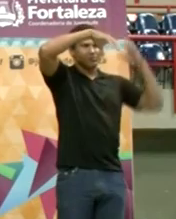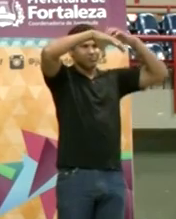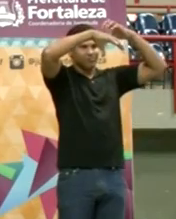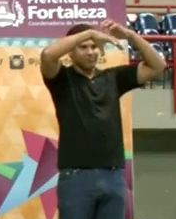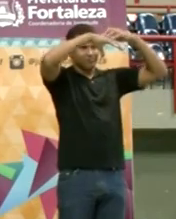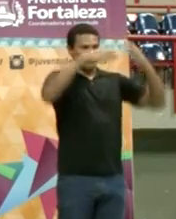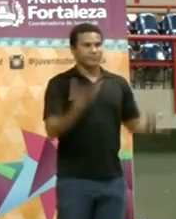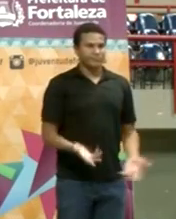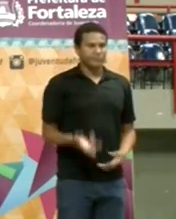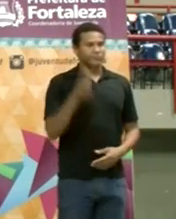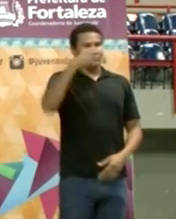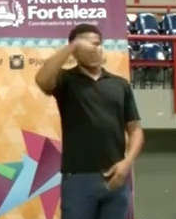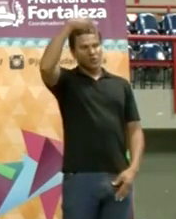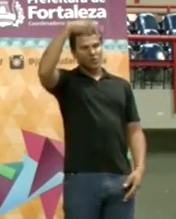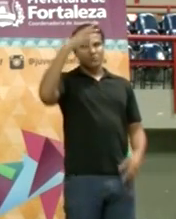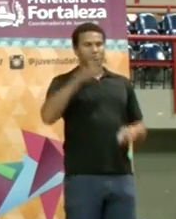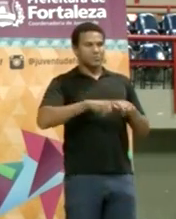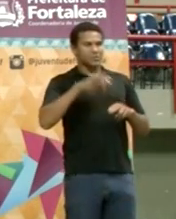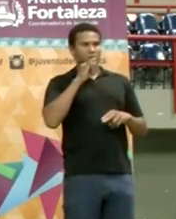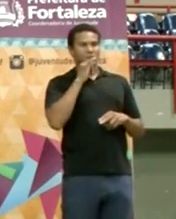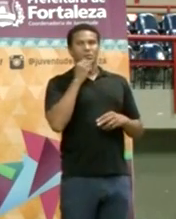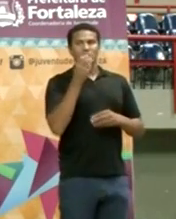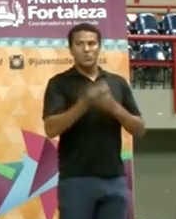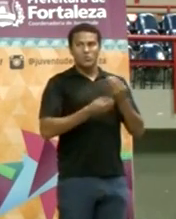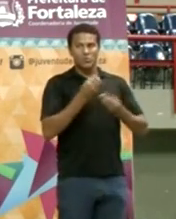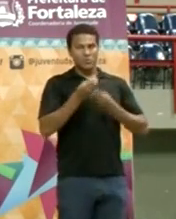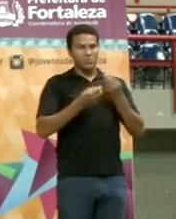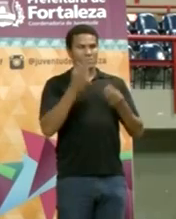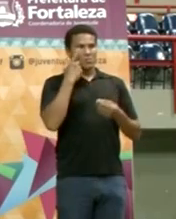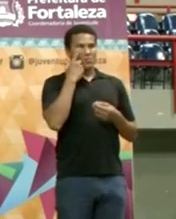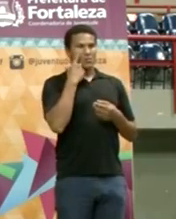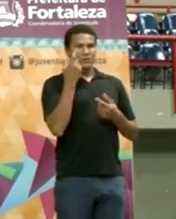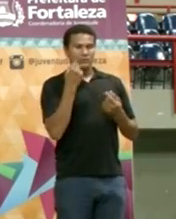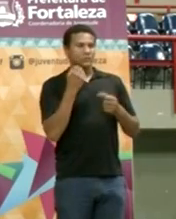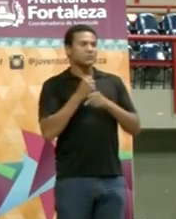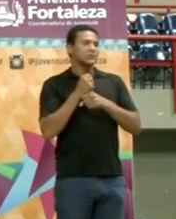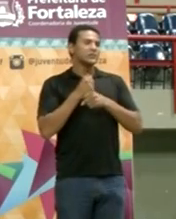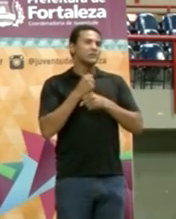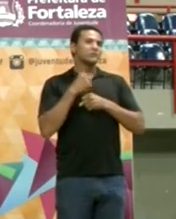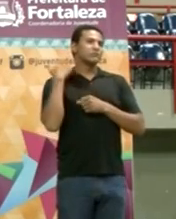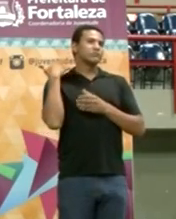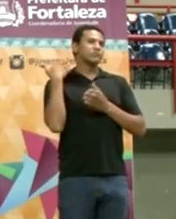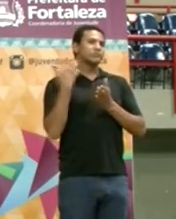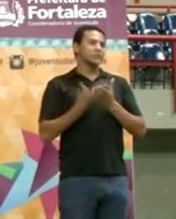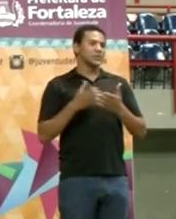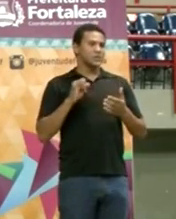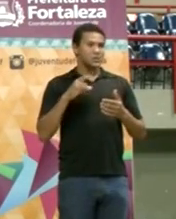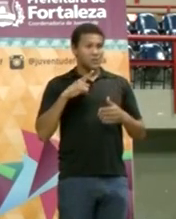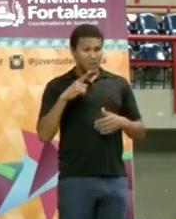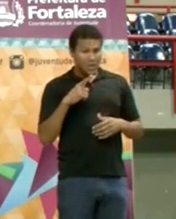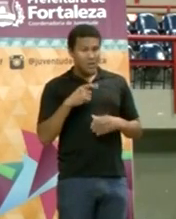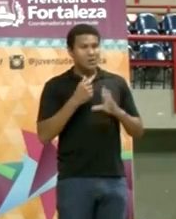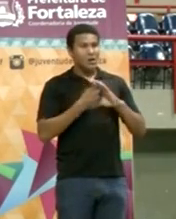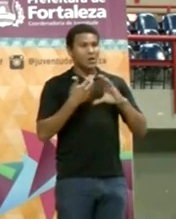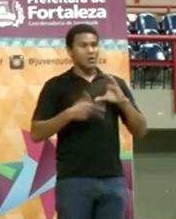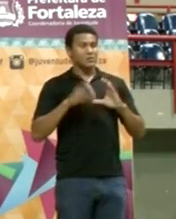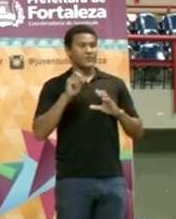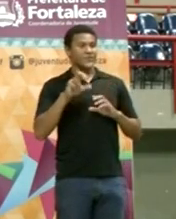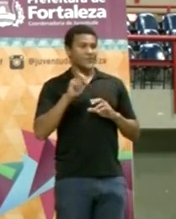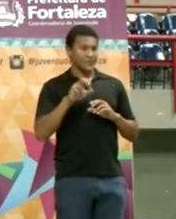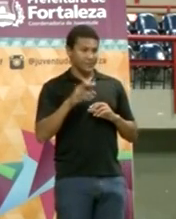uma característica do vírus, a qual permite sua existência após tantas décadas transcorridas. Ele está pedindo uma característica do vírus, tá,